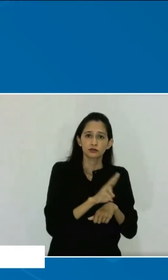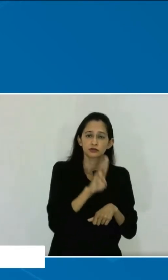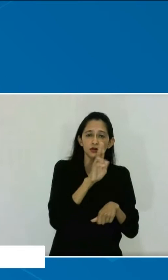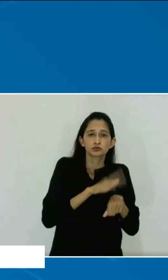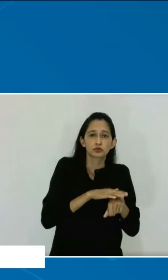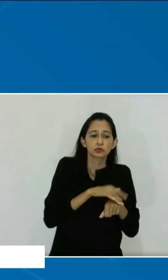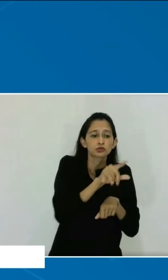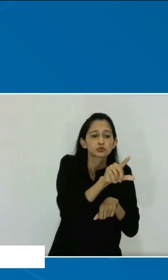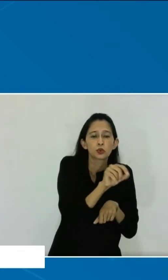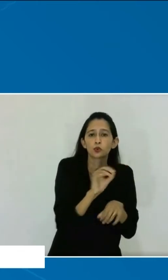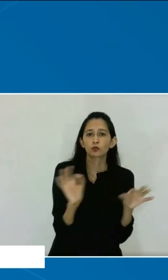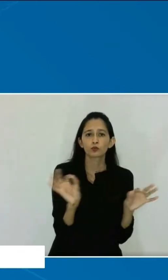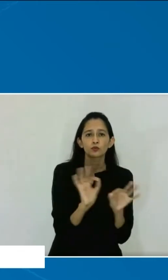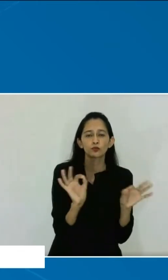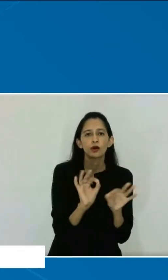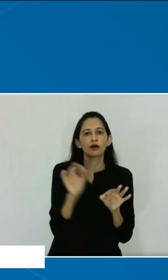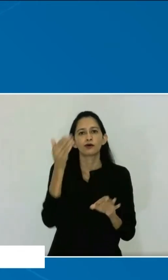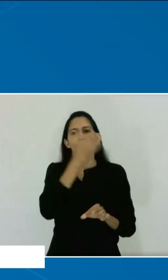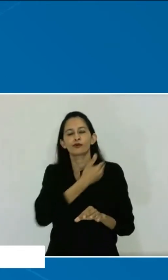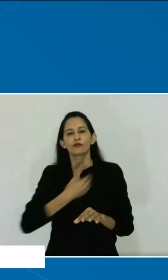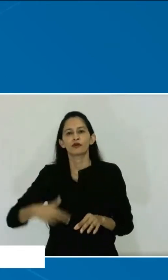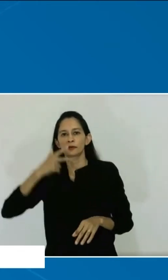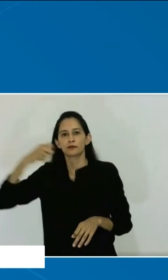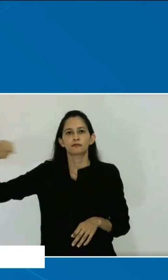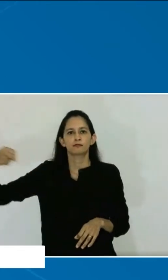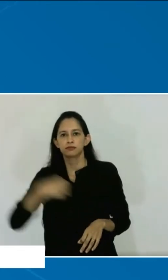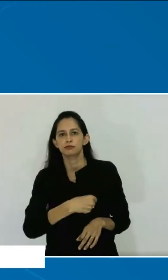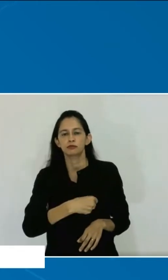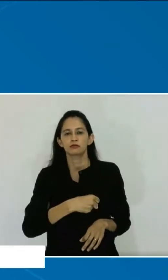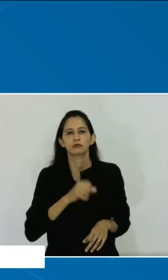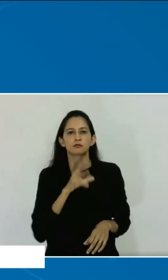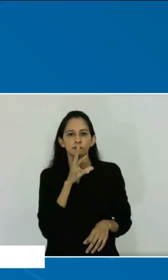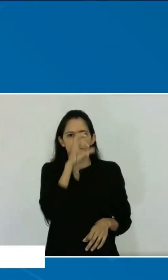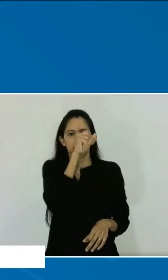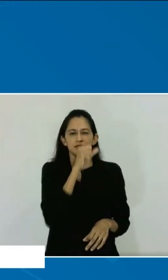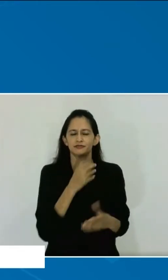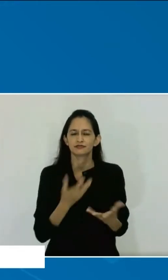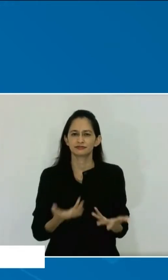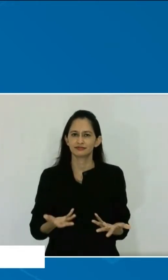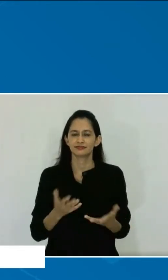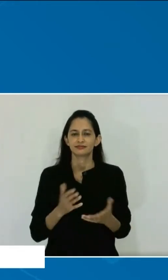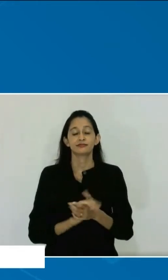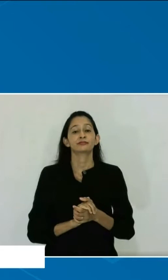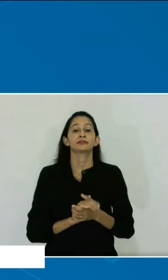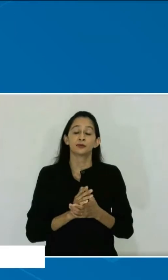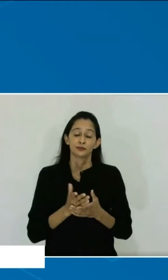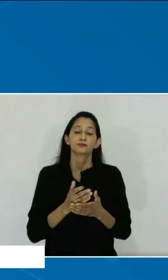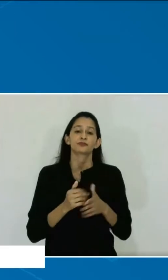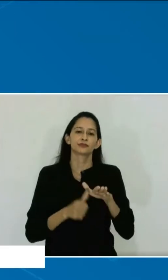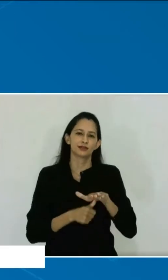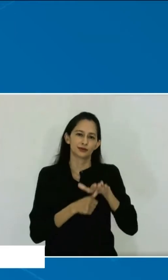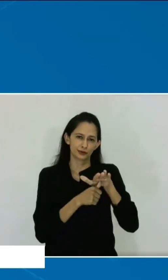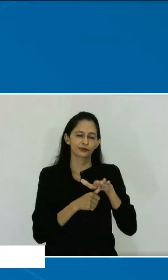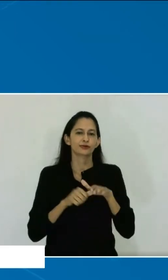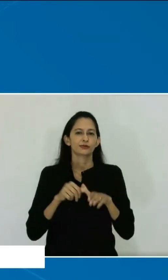preocupação constante da Andifes e de todos os reitores que, a exemplo do